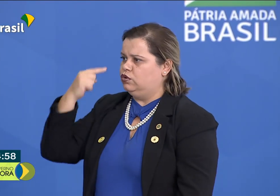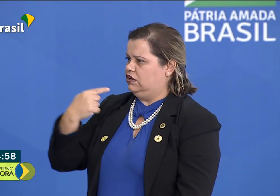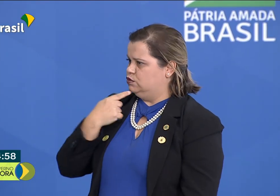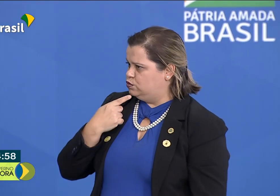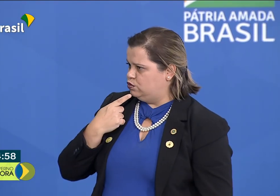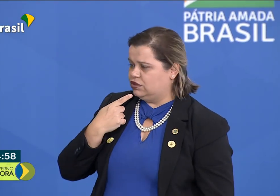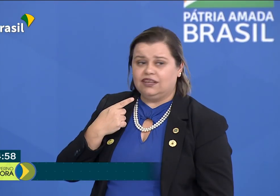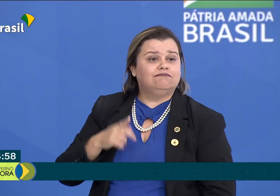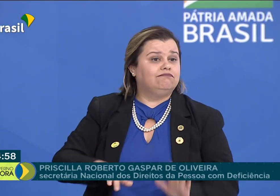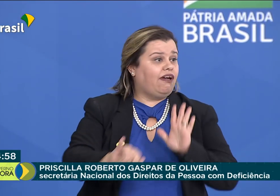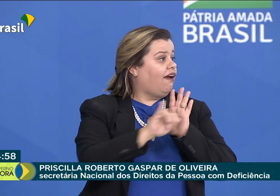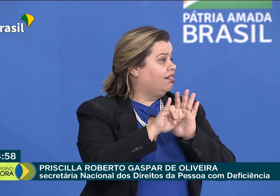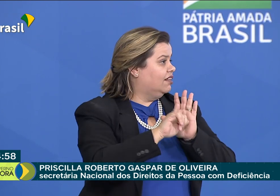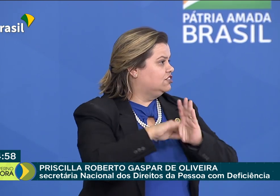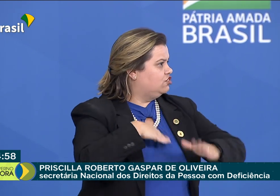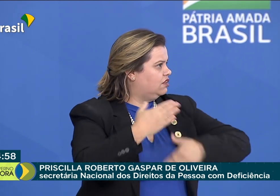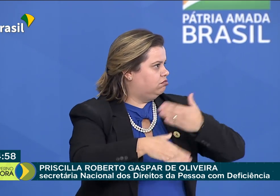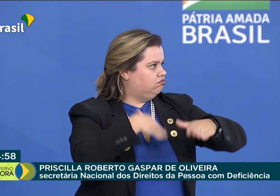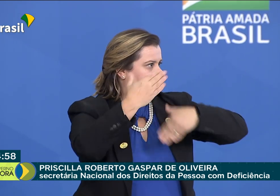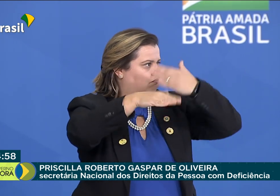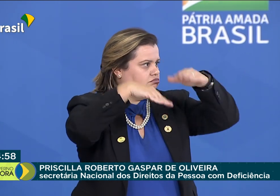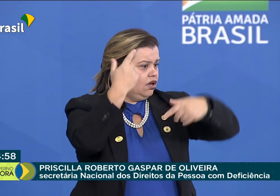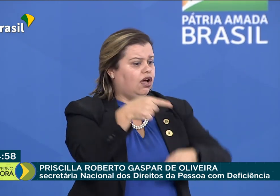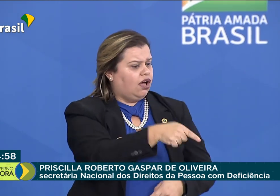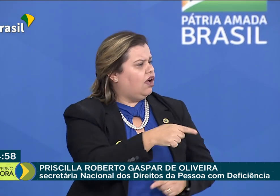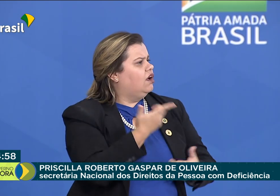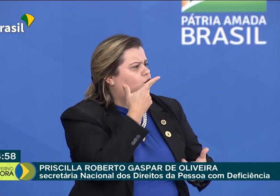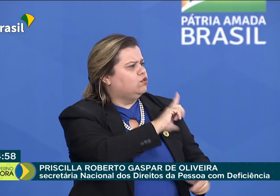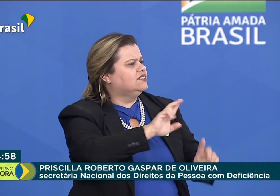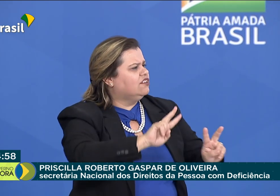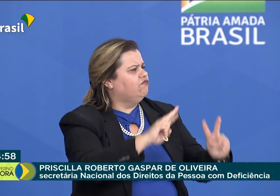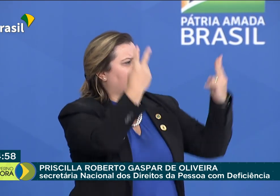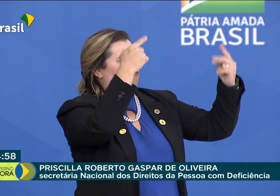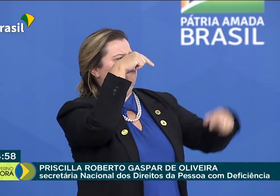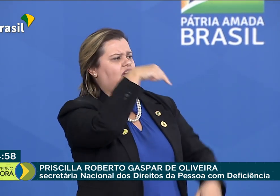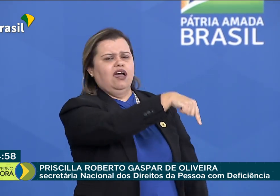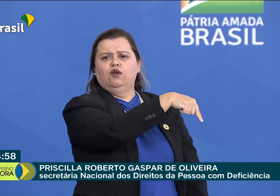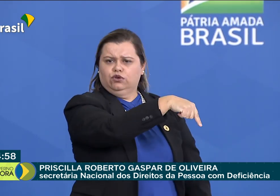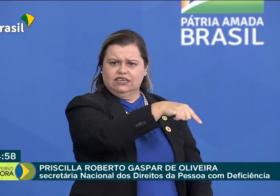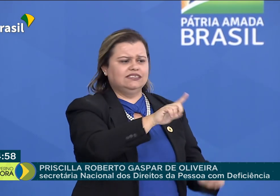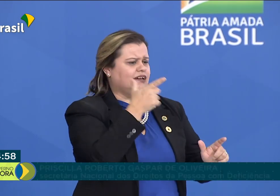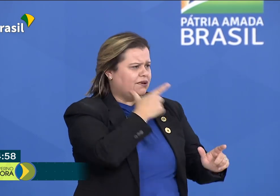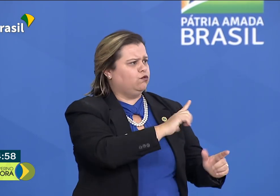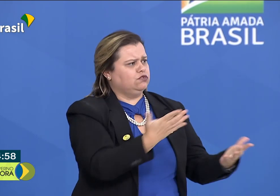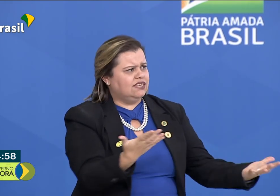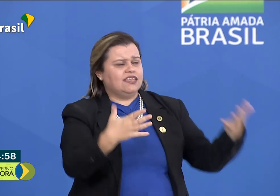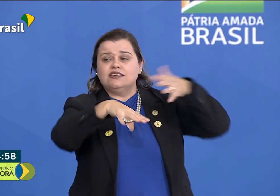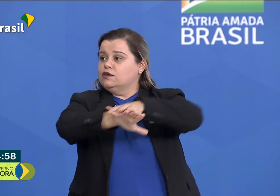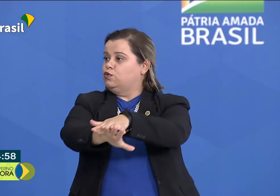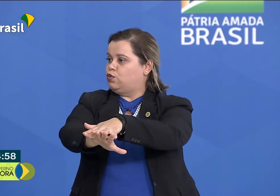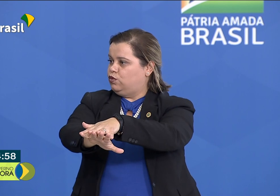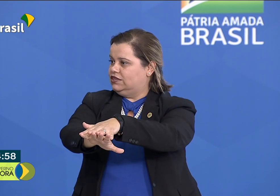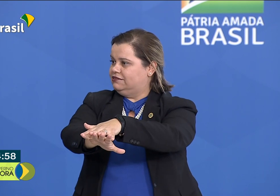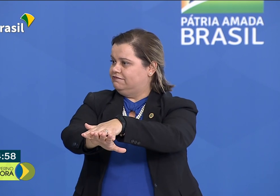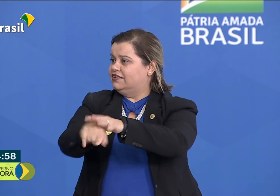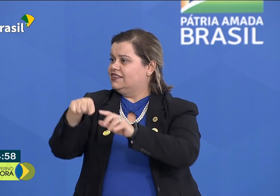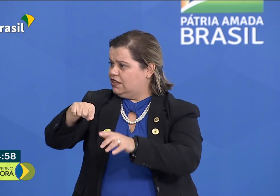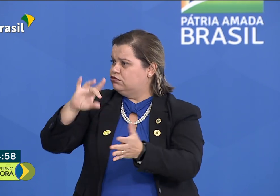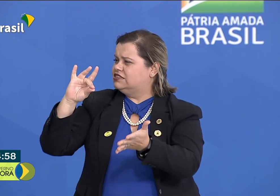reconhecer a sua língua também, sua cultura e sua identidade. E que o surdo, ele pode ser valorizado